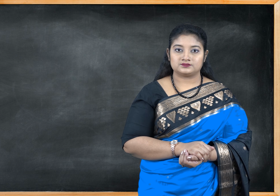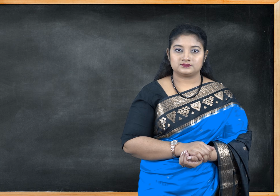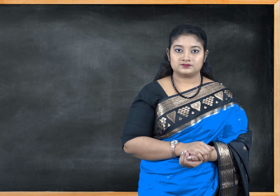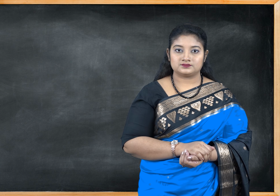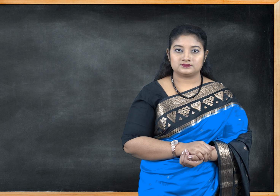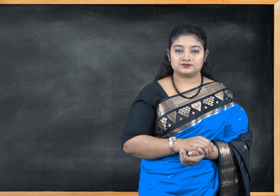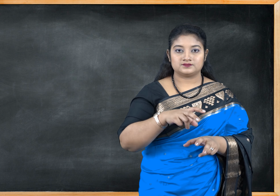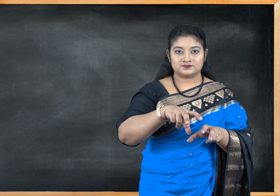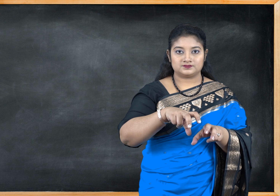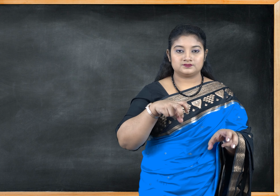শ্রীলঙ্কা,